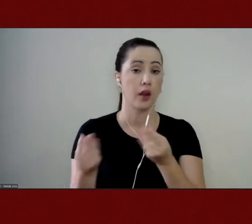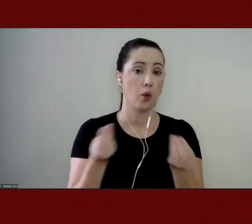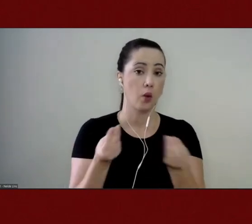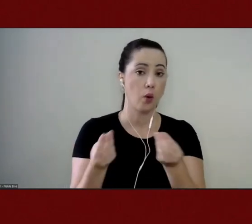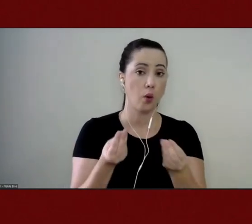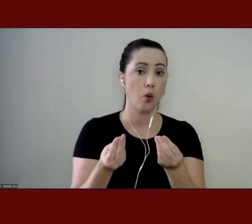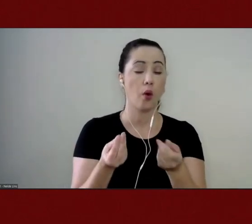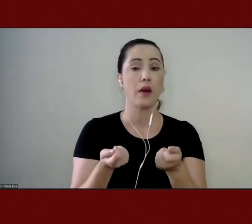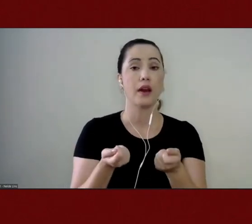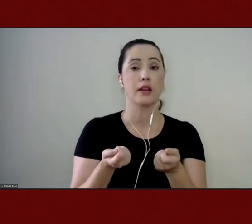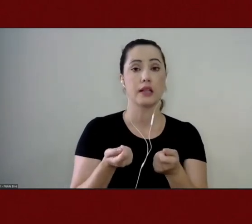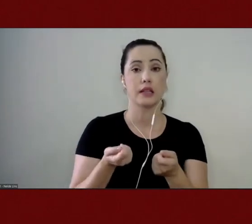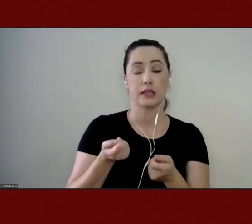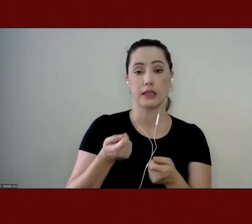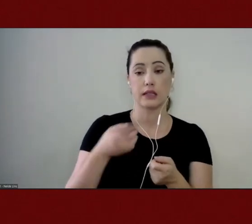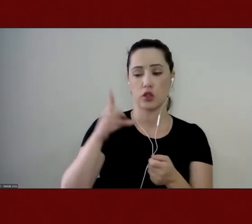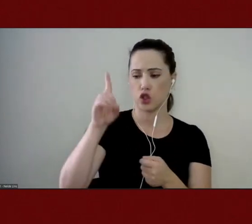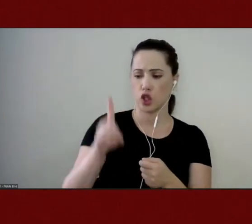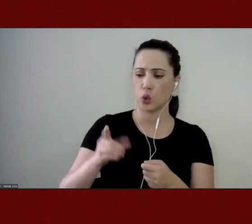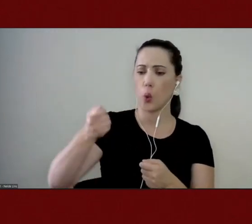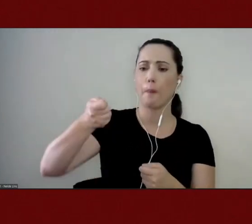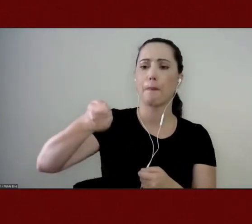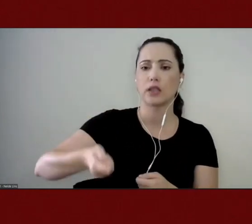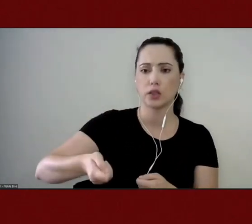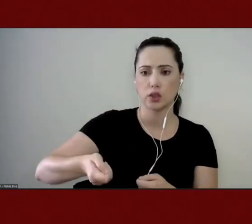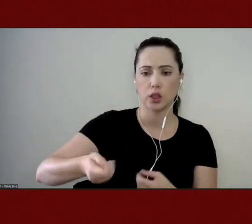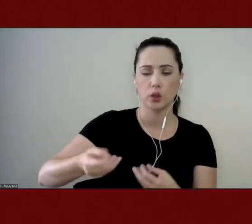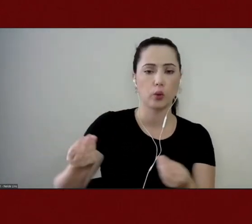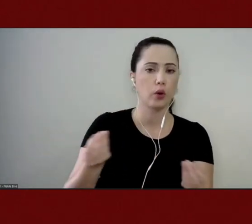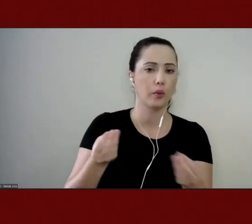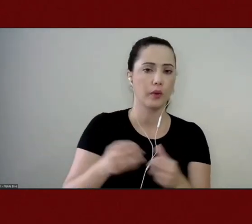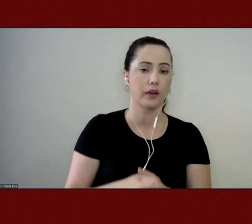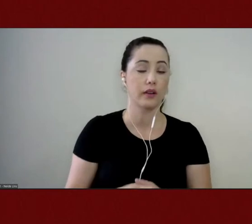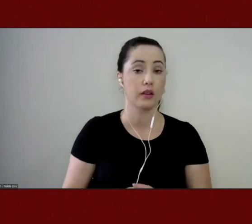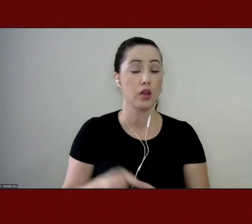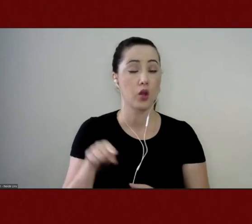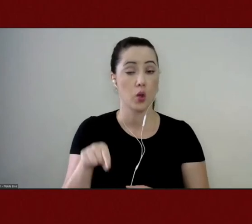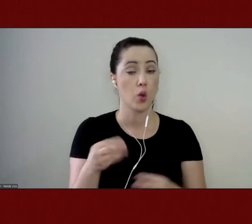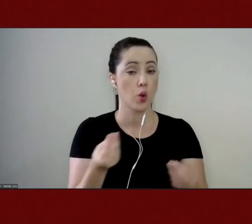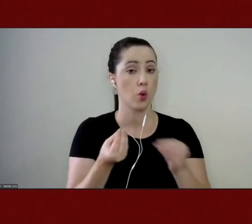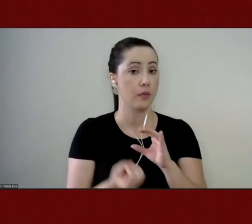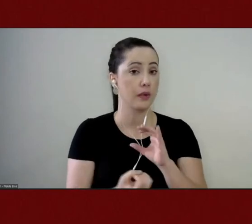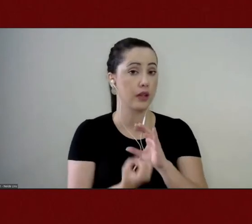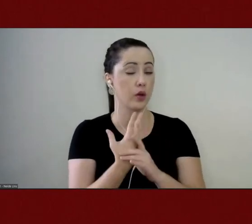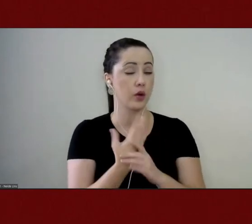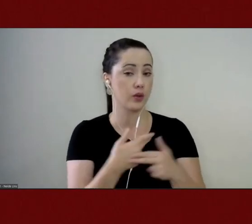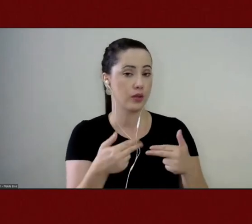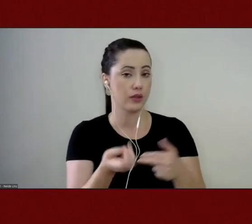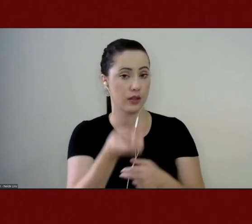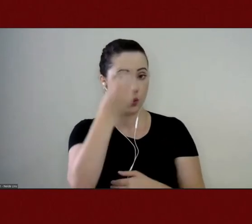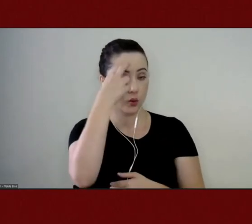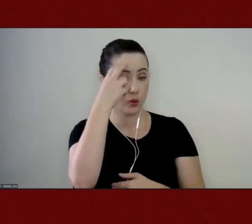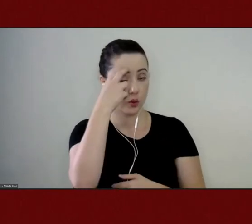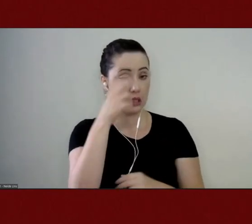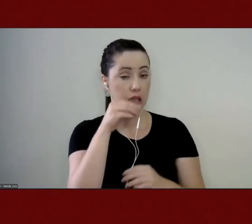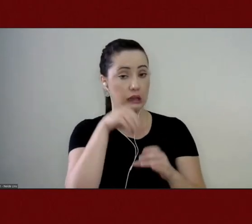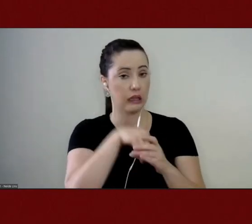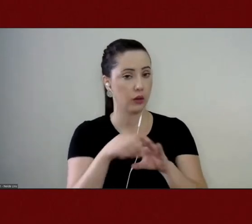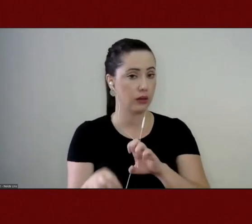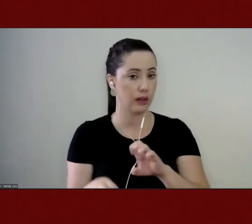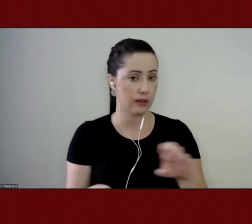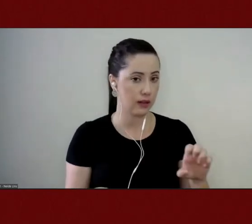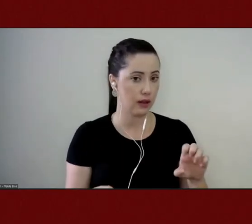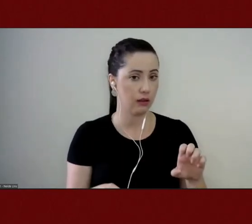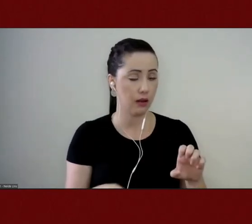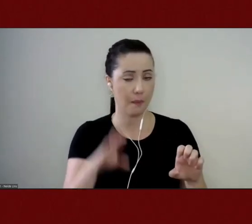lugar do nacionalismo e do realismo na produção cultural da esquerda e, sobretudo, do Partido Comunista, em grande